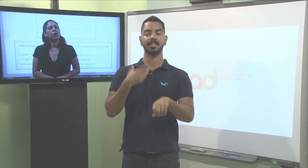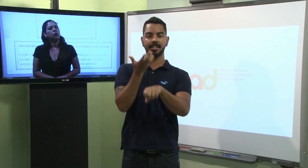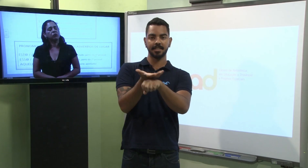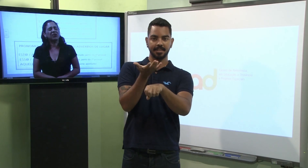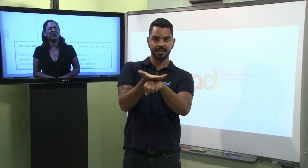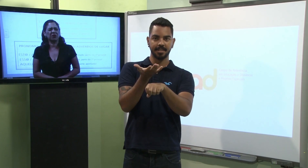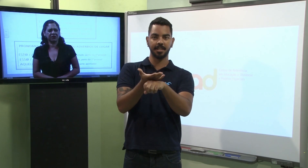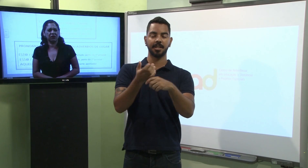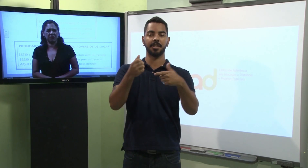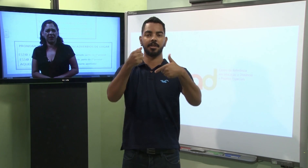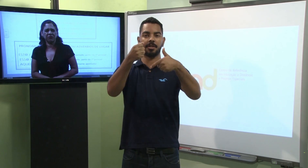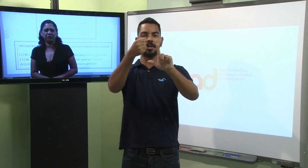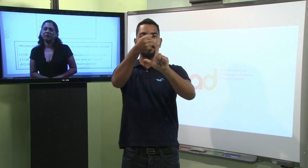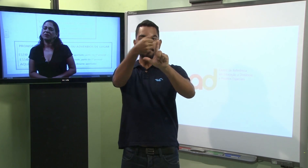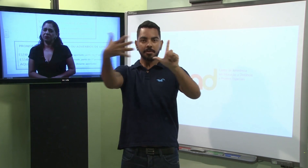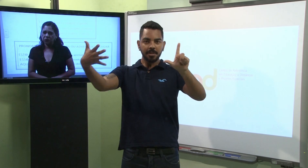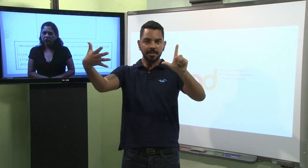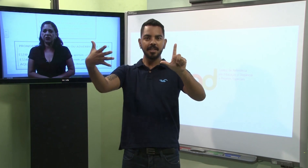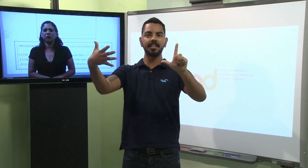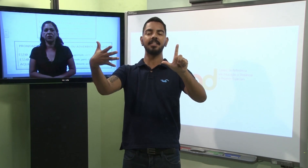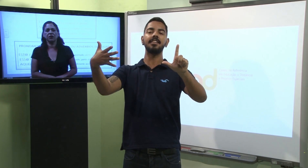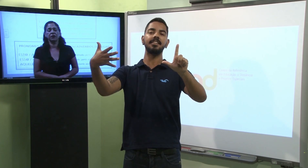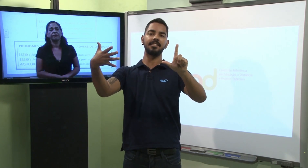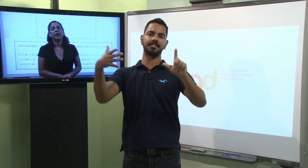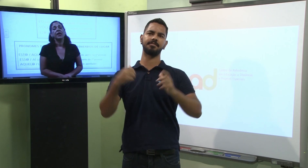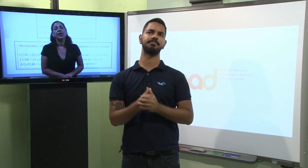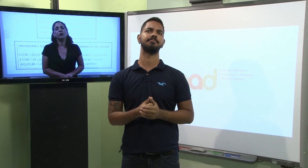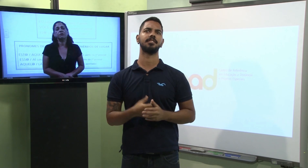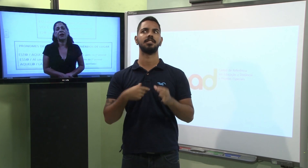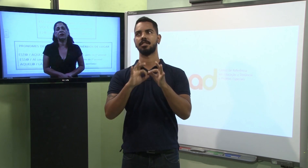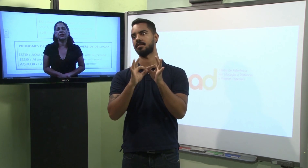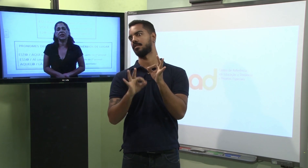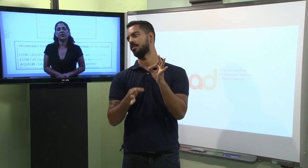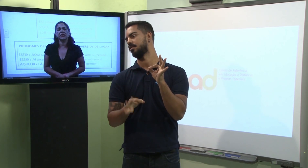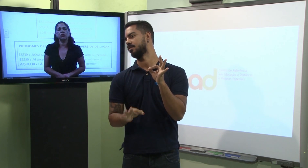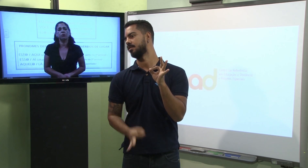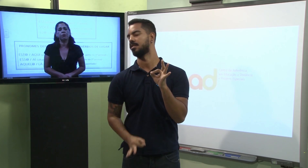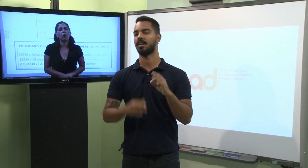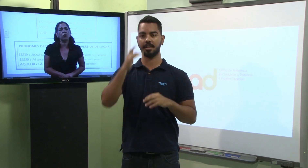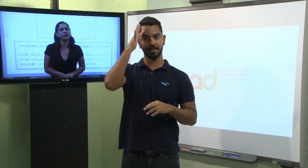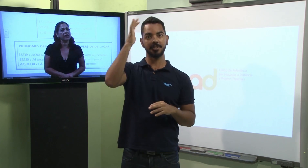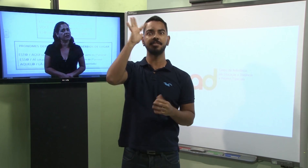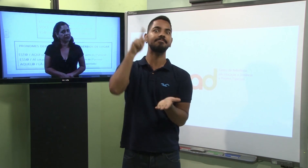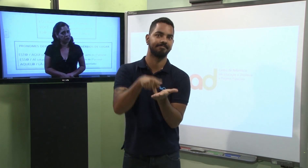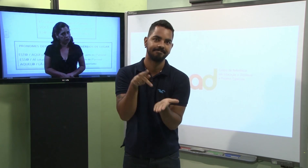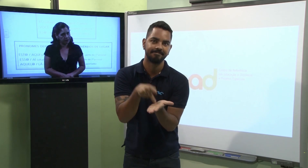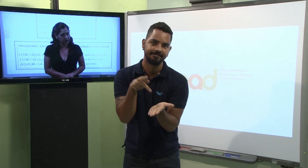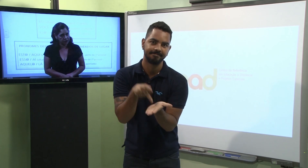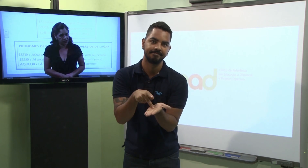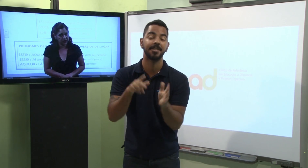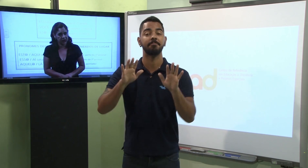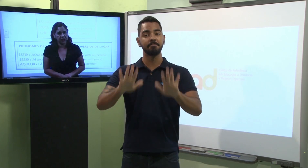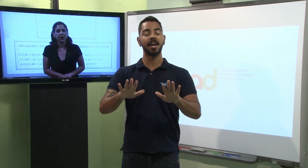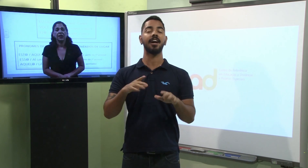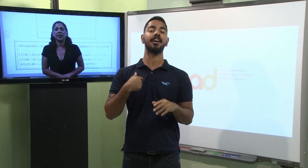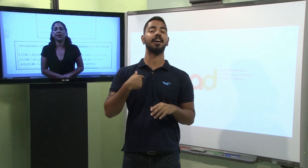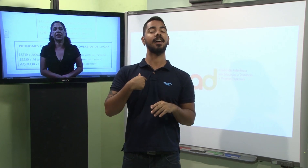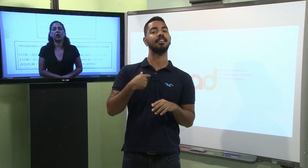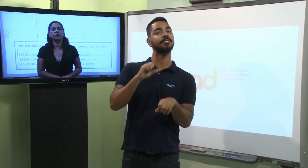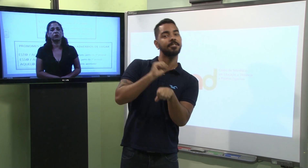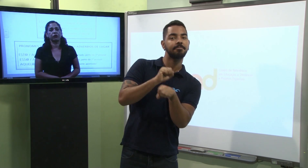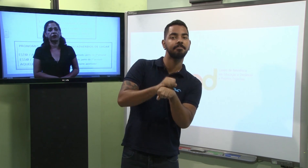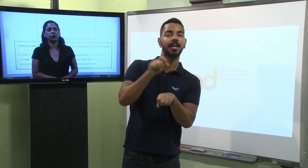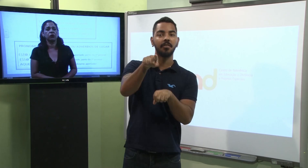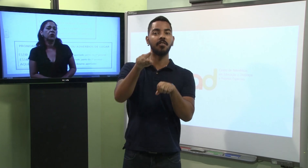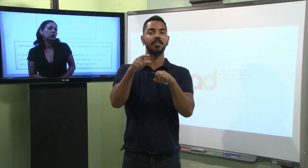videoaula. Muita coisa, não é mesmo? E muita teoria. Eu espero que tenha sido um pouco esclarecedora para vocês e